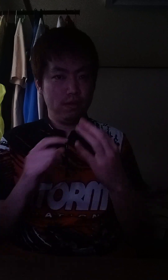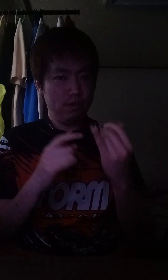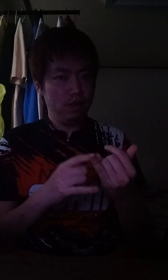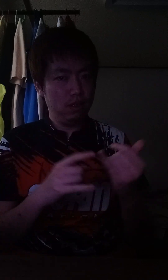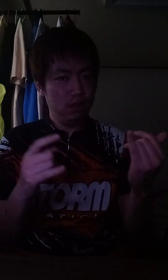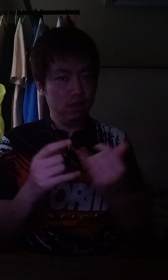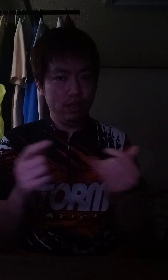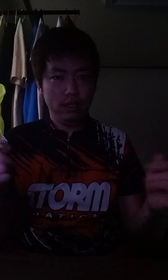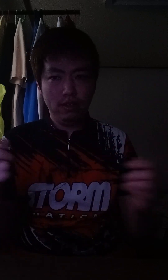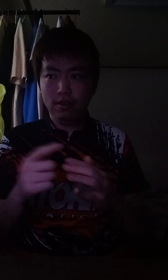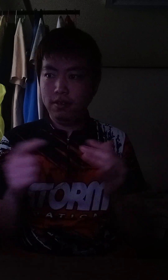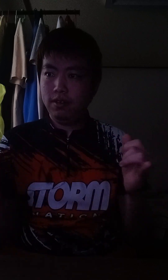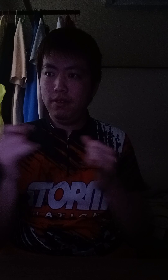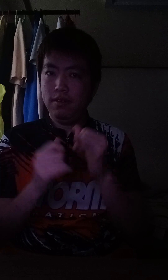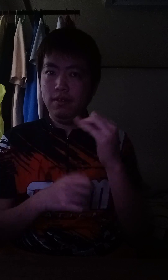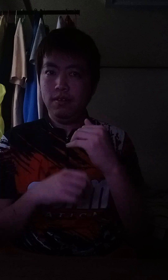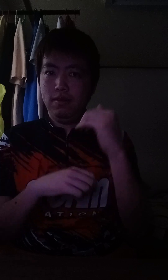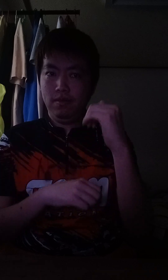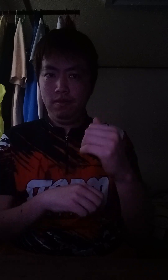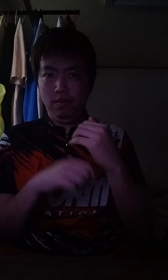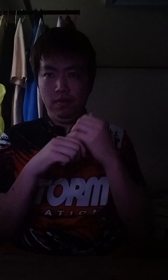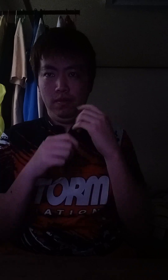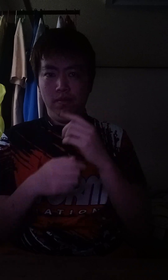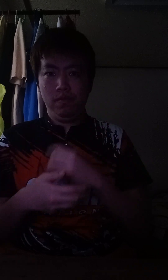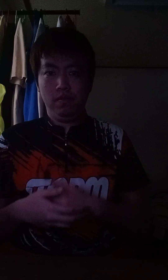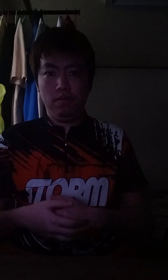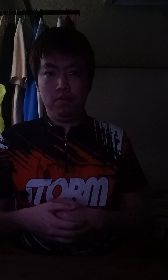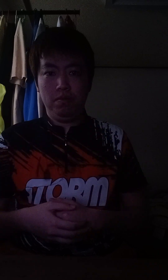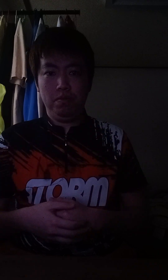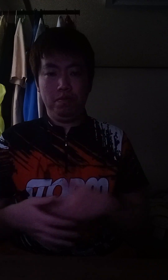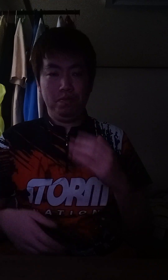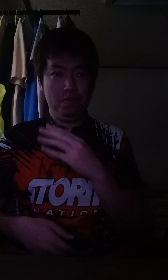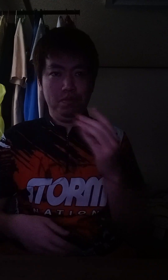지금까지 있거든요, 거의. 네. 9년째. 네, 네.